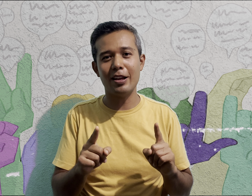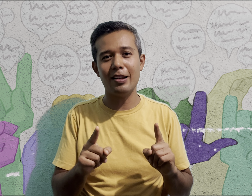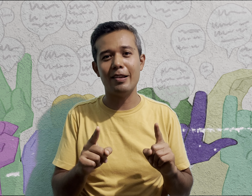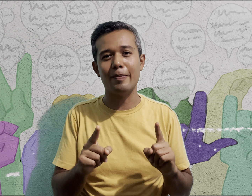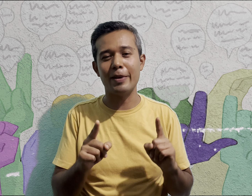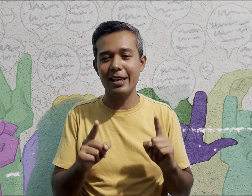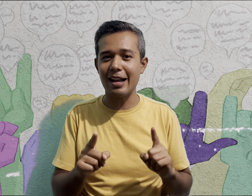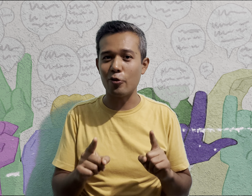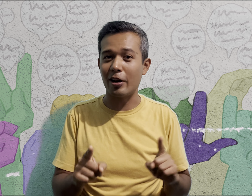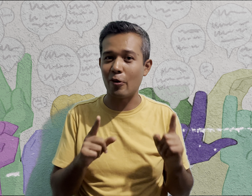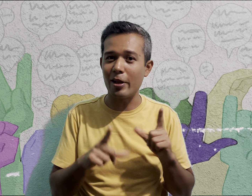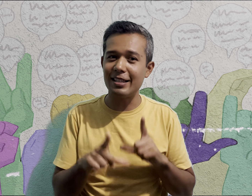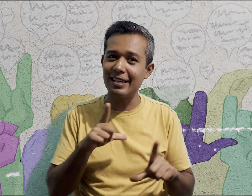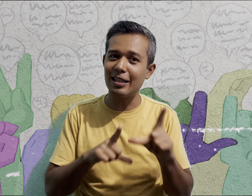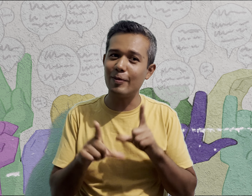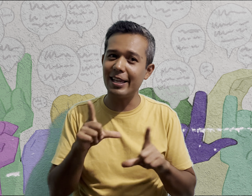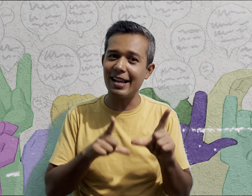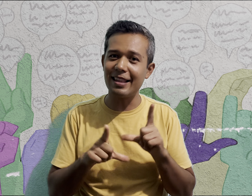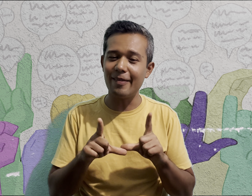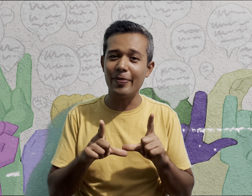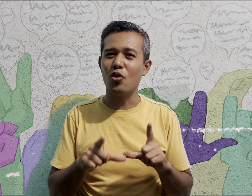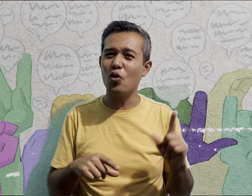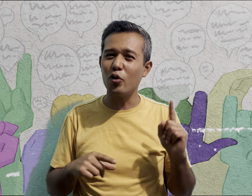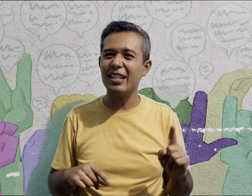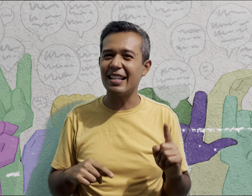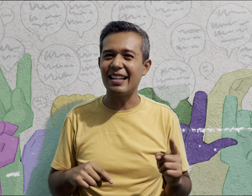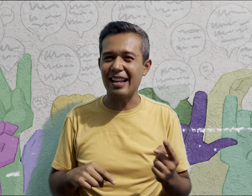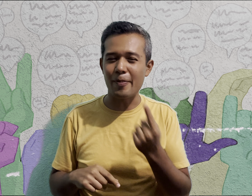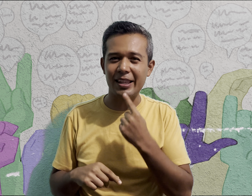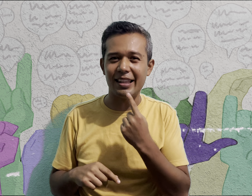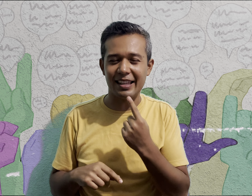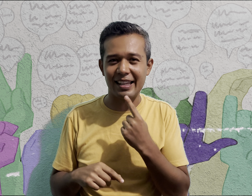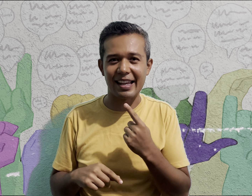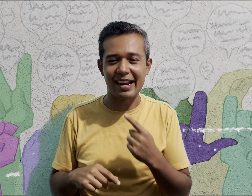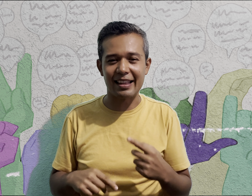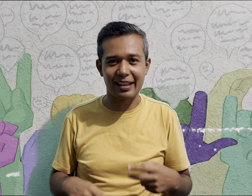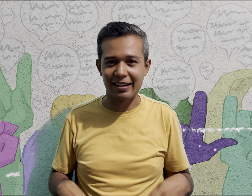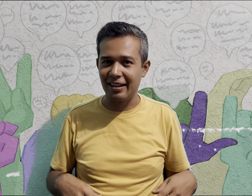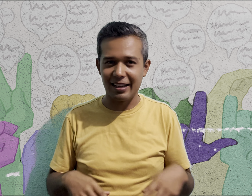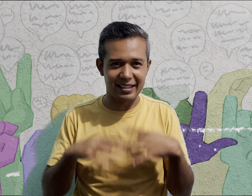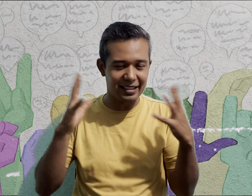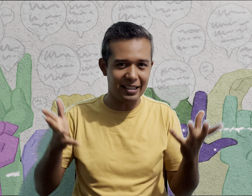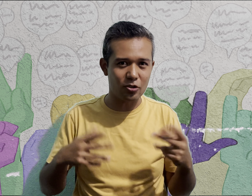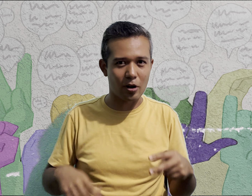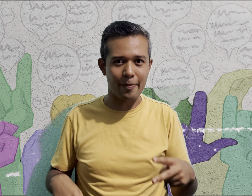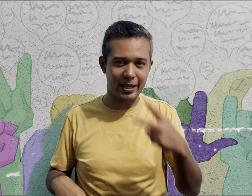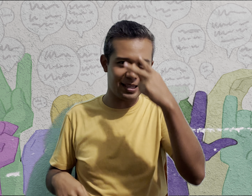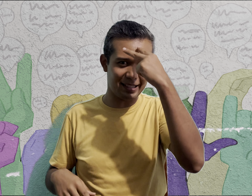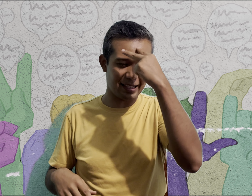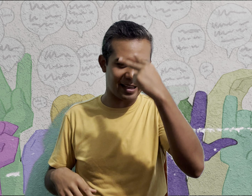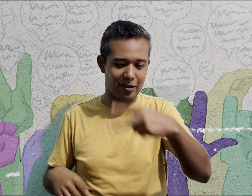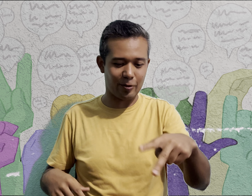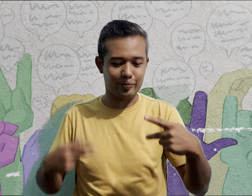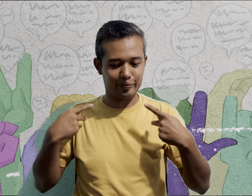nacional mexicano en lengua de señas mexicana no necesariamente tiene que cantar, es decir, solamente señarlo.